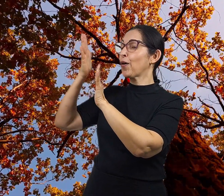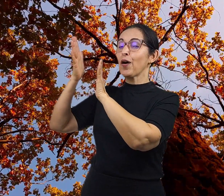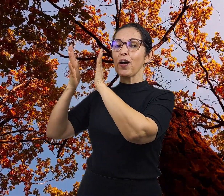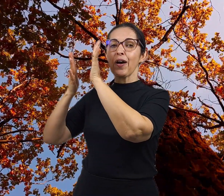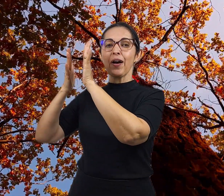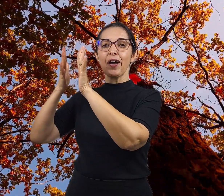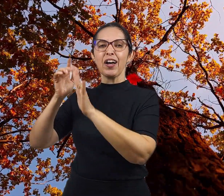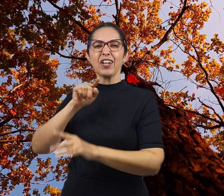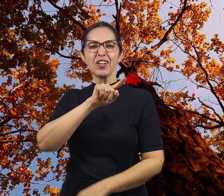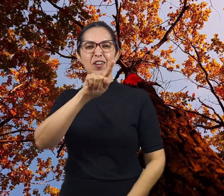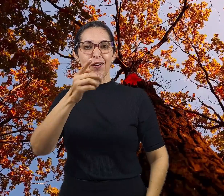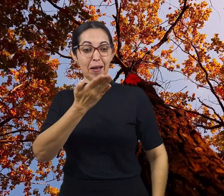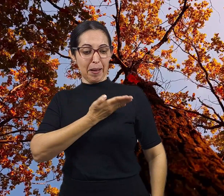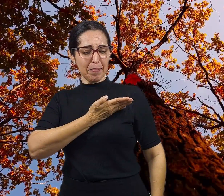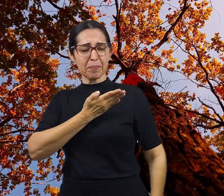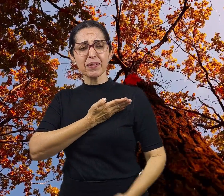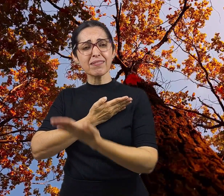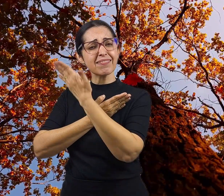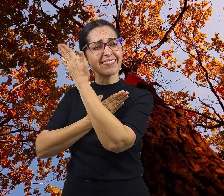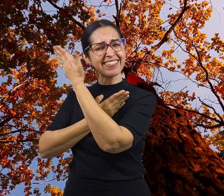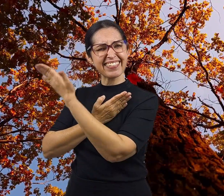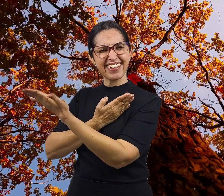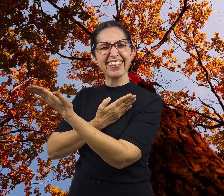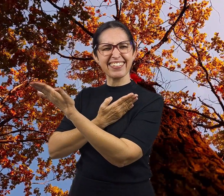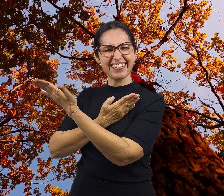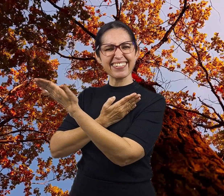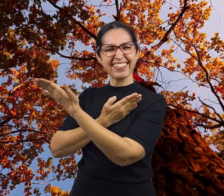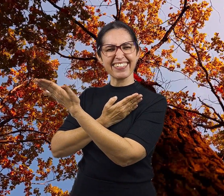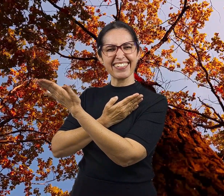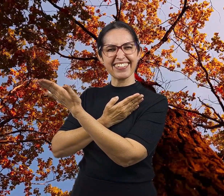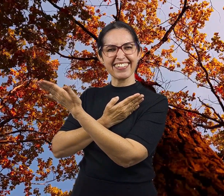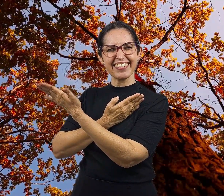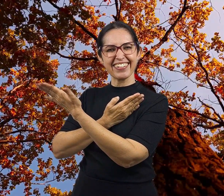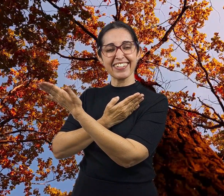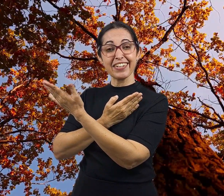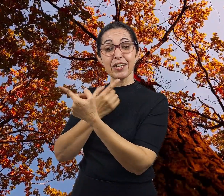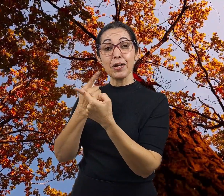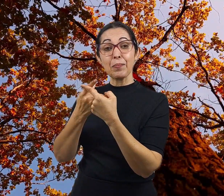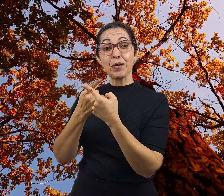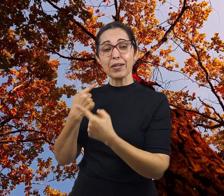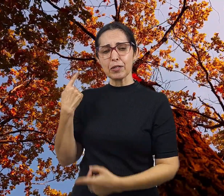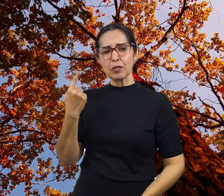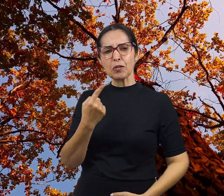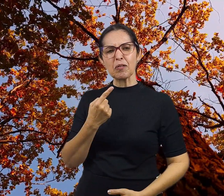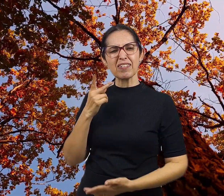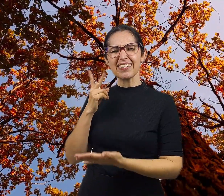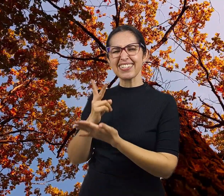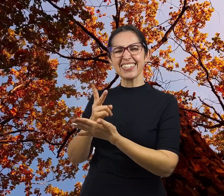chamo amigos, porque há um povo que tem habitado em Betel todos os dias.